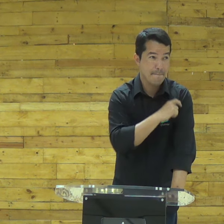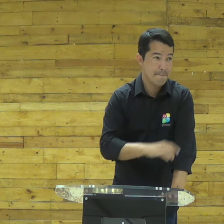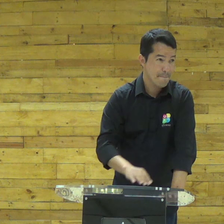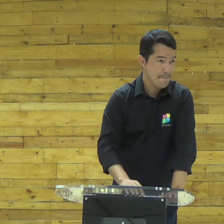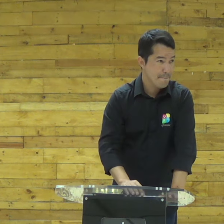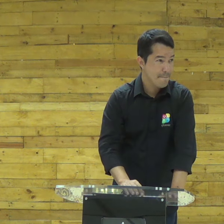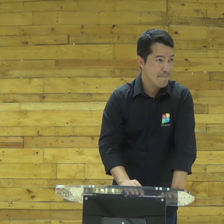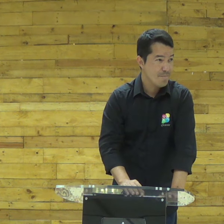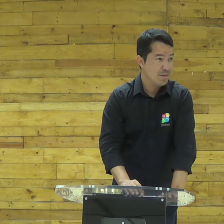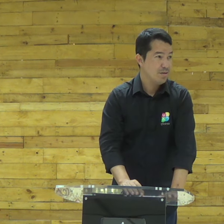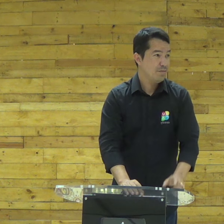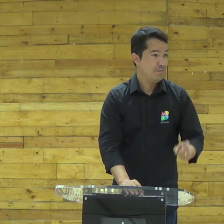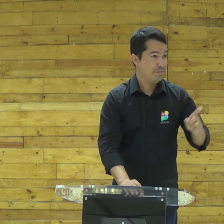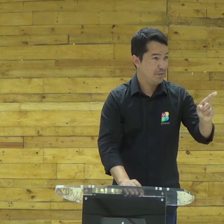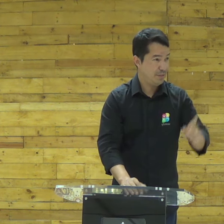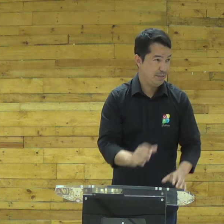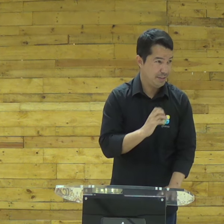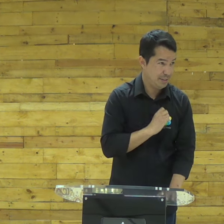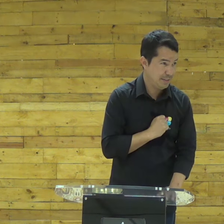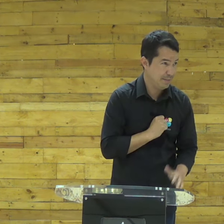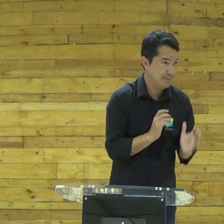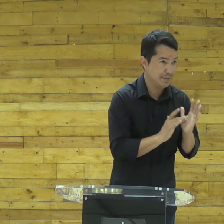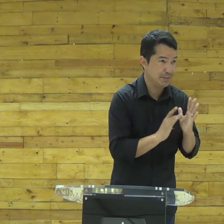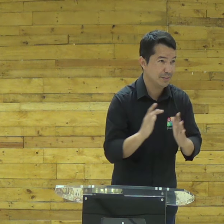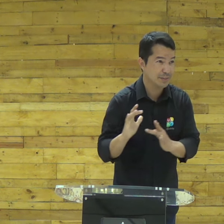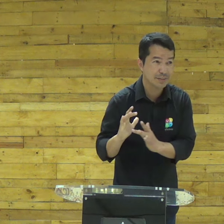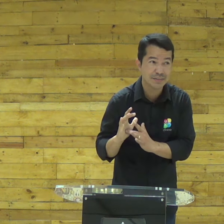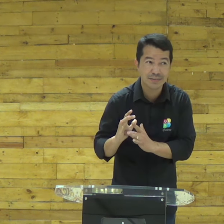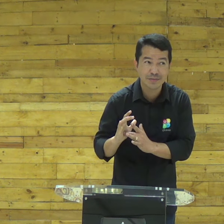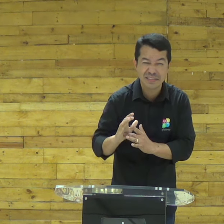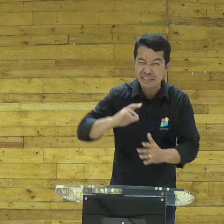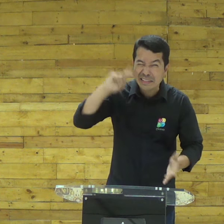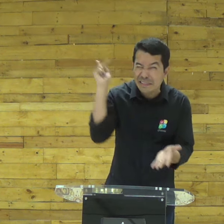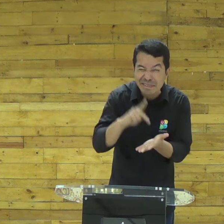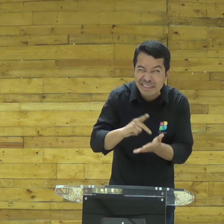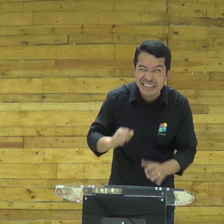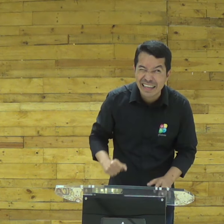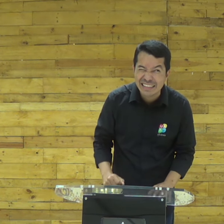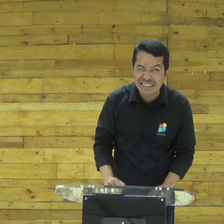uma mentira você ama Jesus